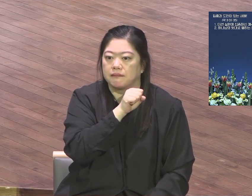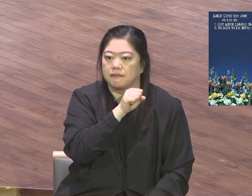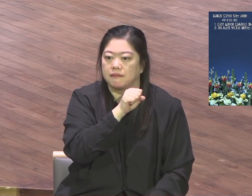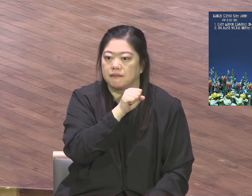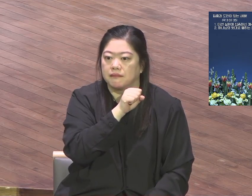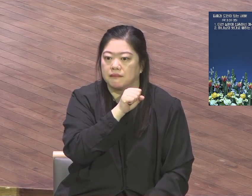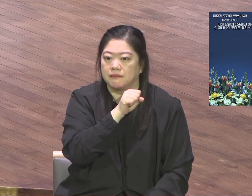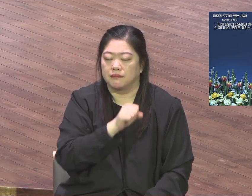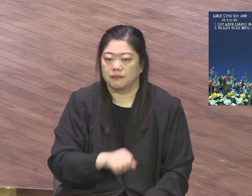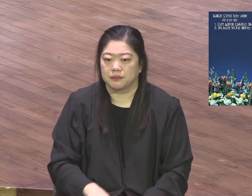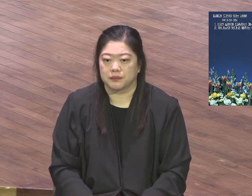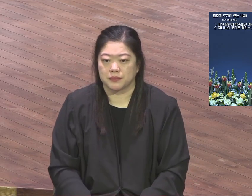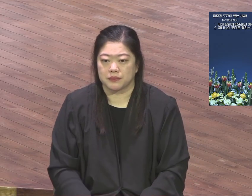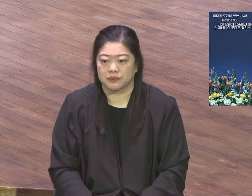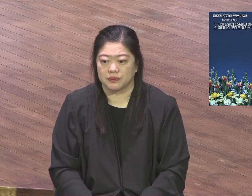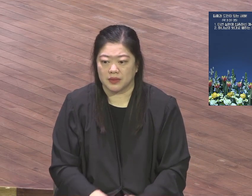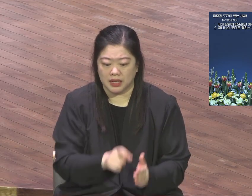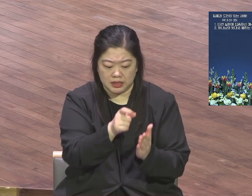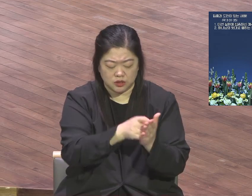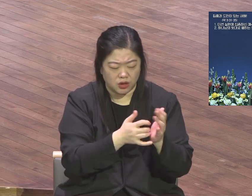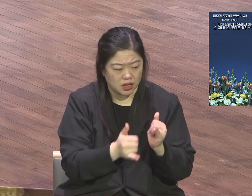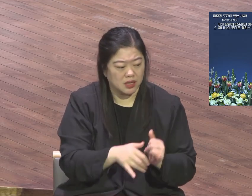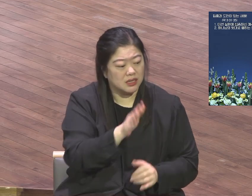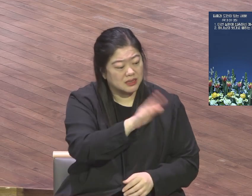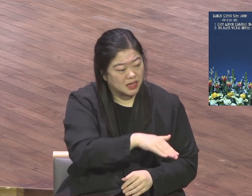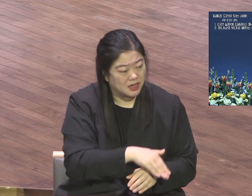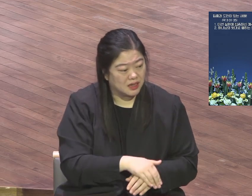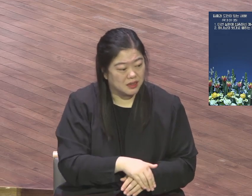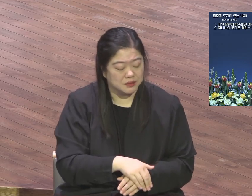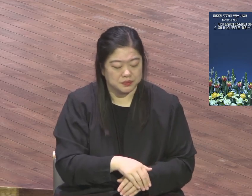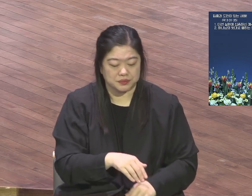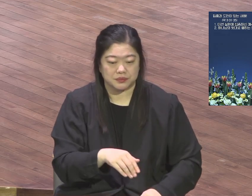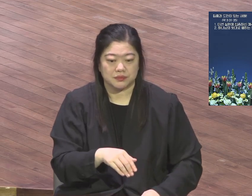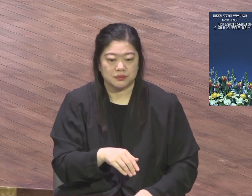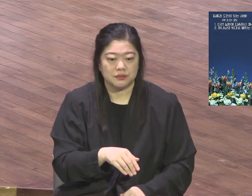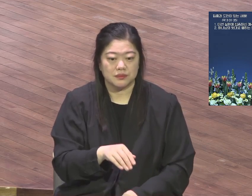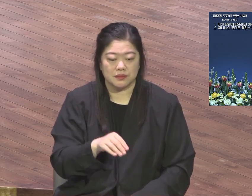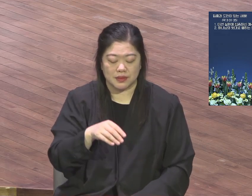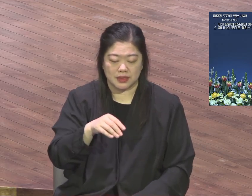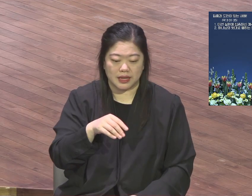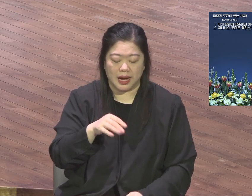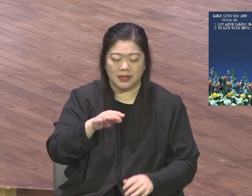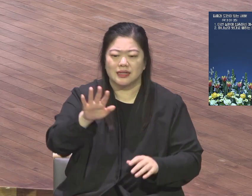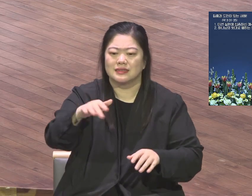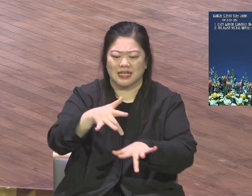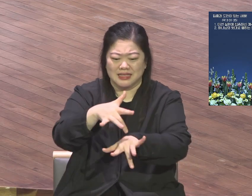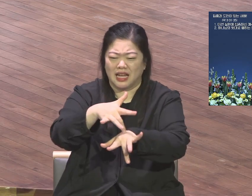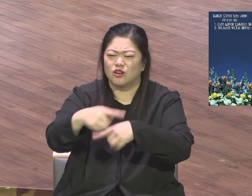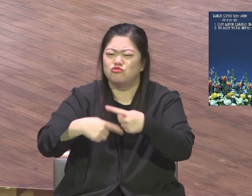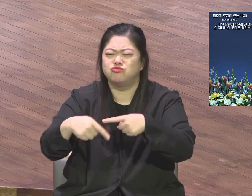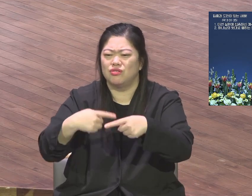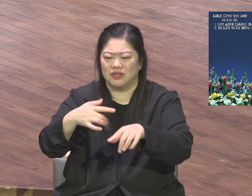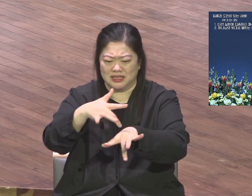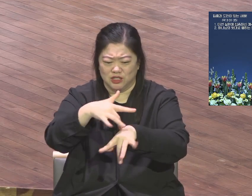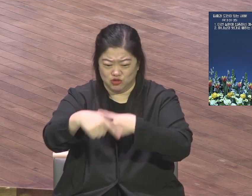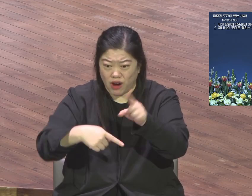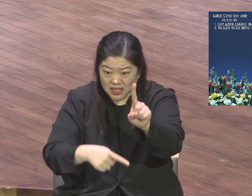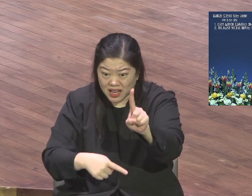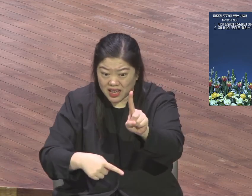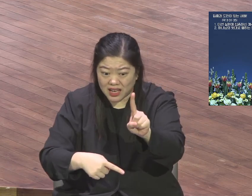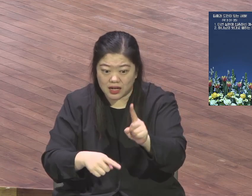그래서 천사장은 이 사탄이라고 마귀라도 하는 이 단수가 있고, 졸개들이 쫙,